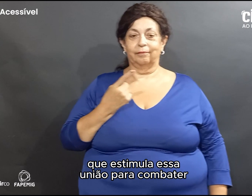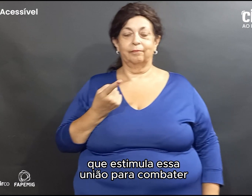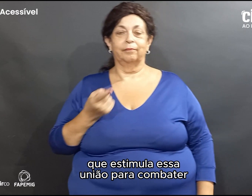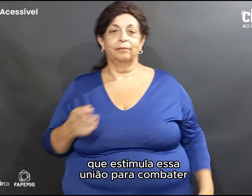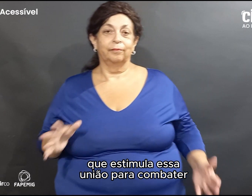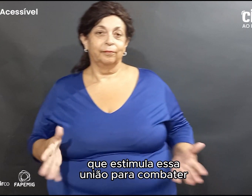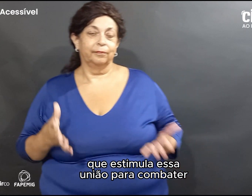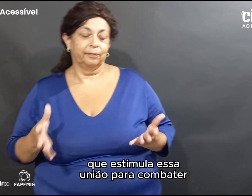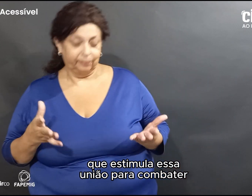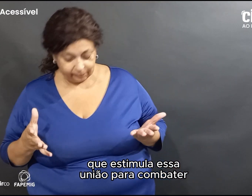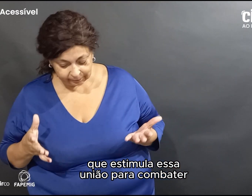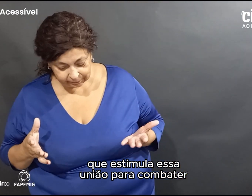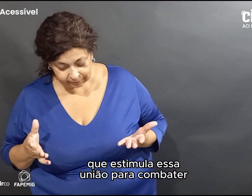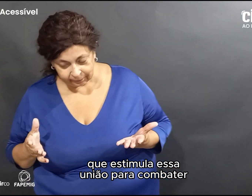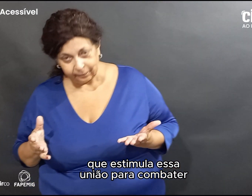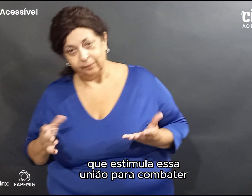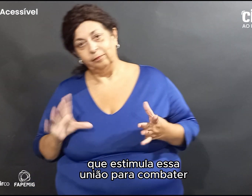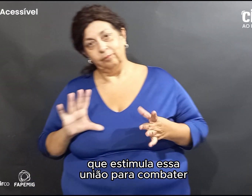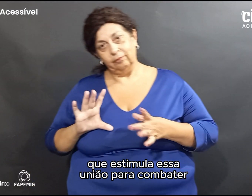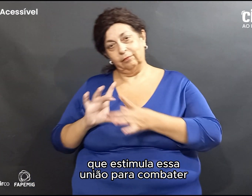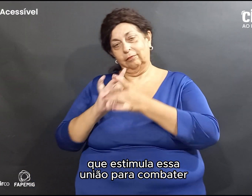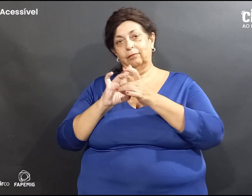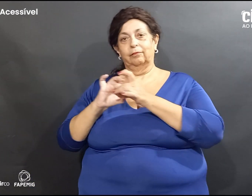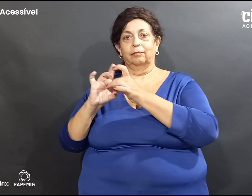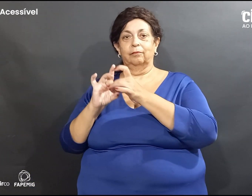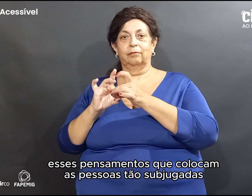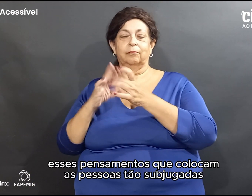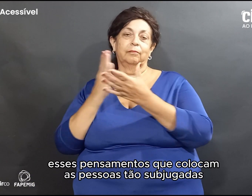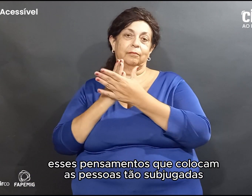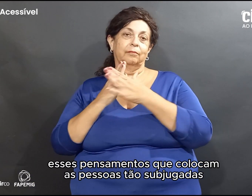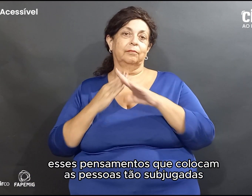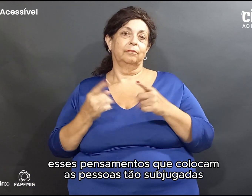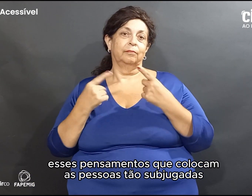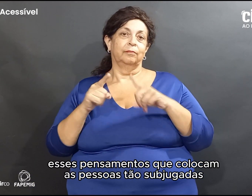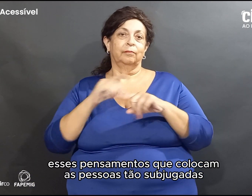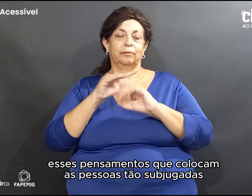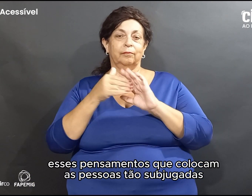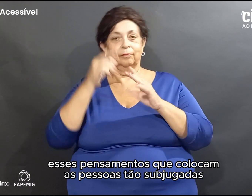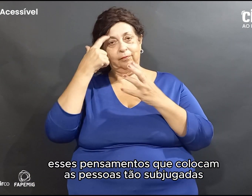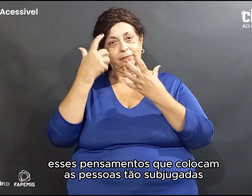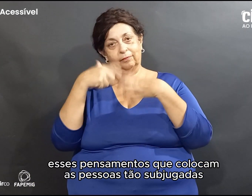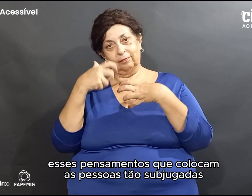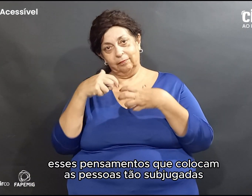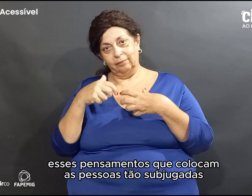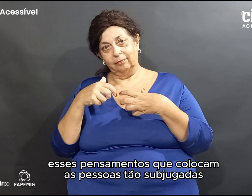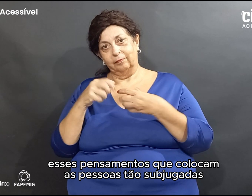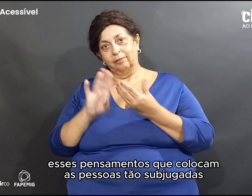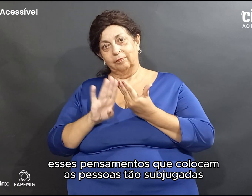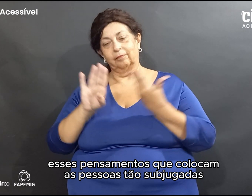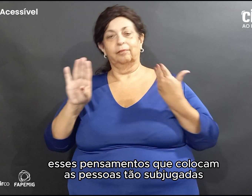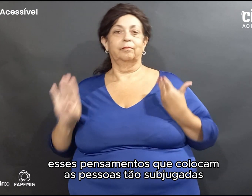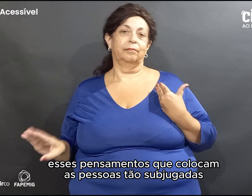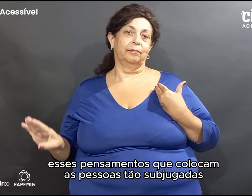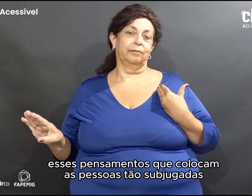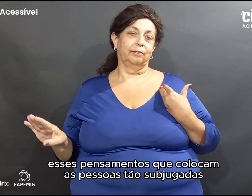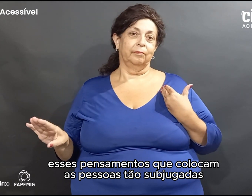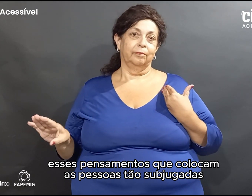estimula essa união para combater esses pensamentos que colocam as pessoas tão subjugadas, que